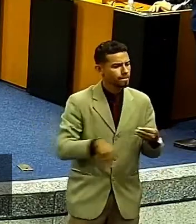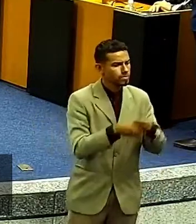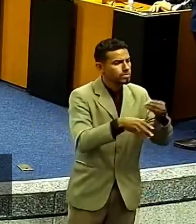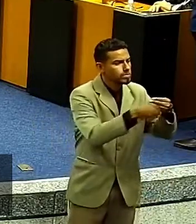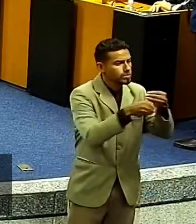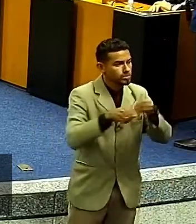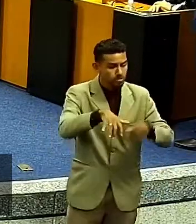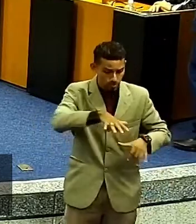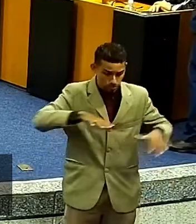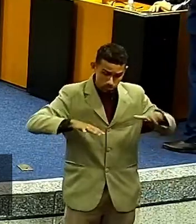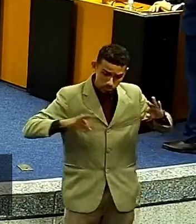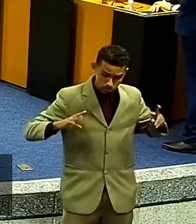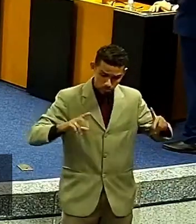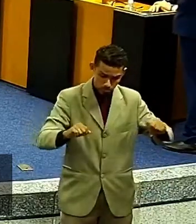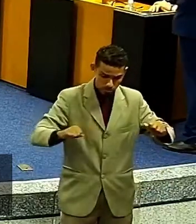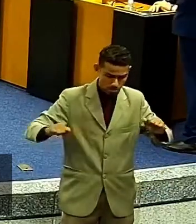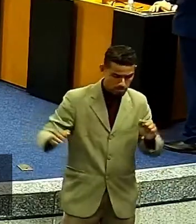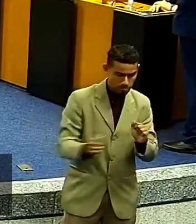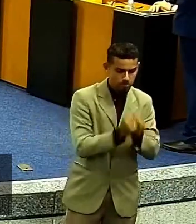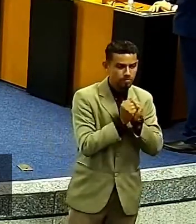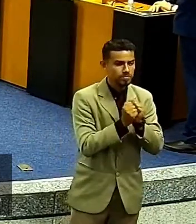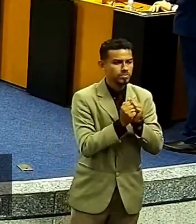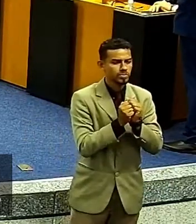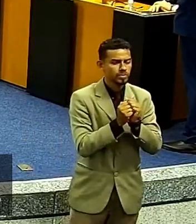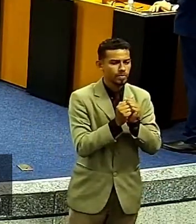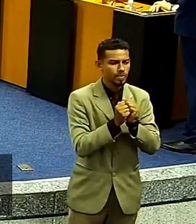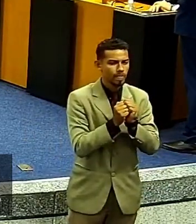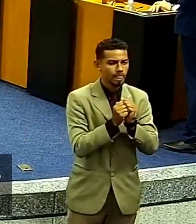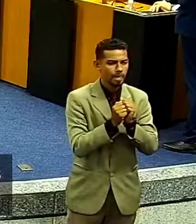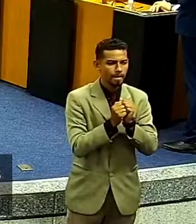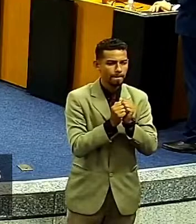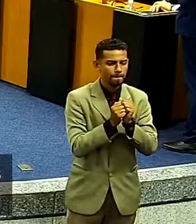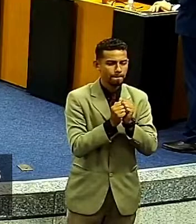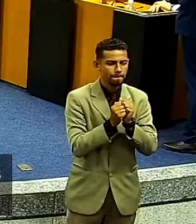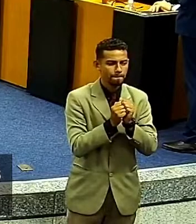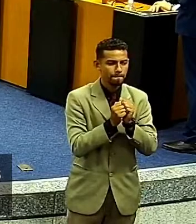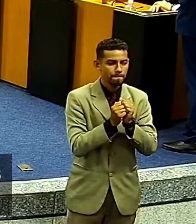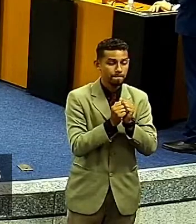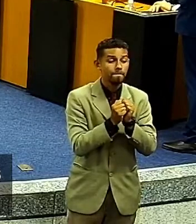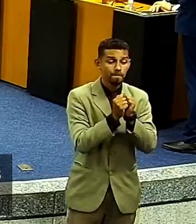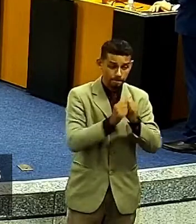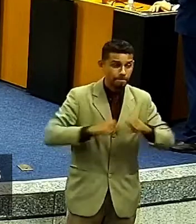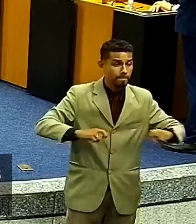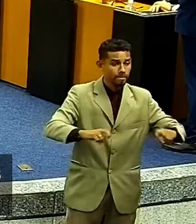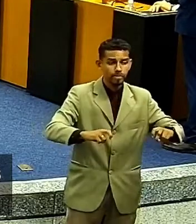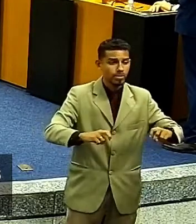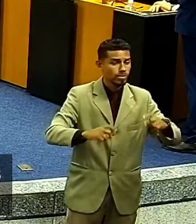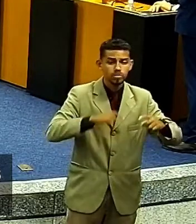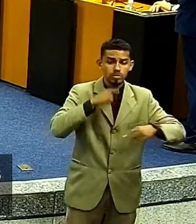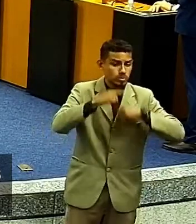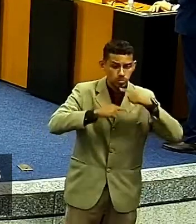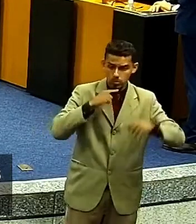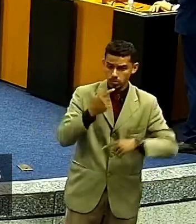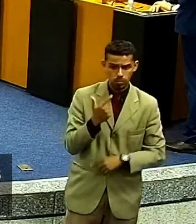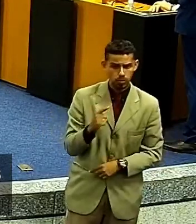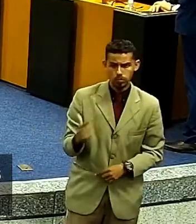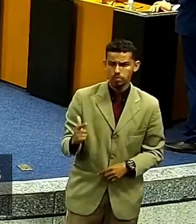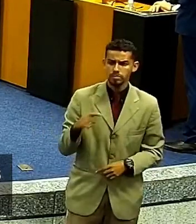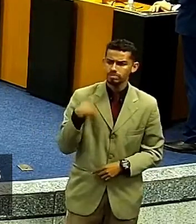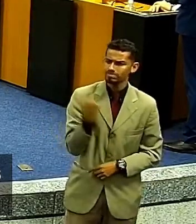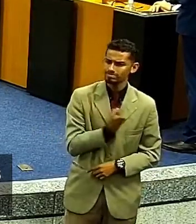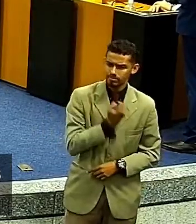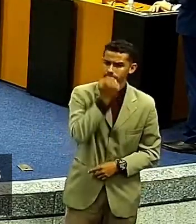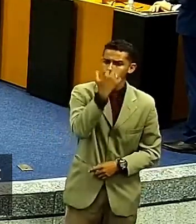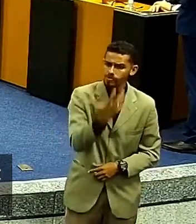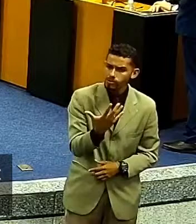meus pais de todos os colaboradores desta corte não tenho dúvidas que conduziremos a